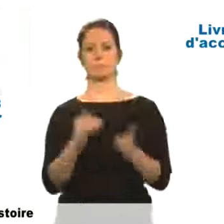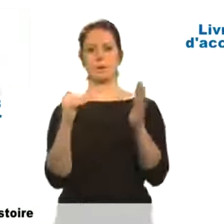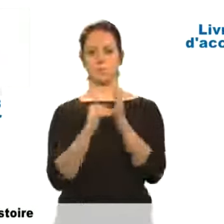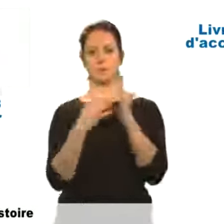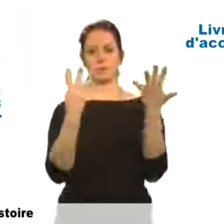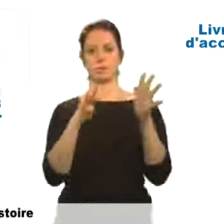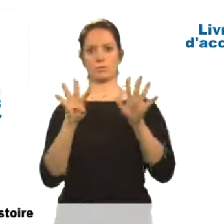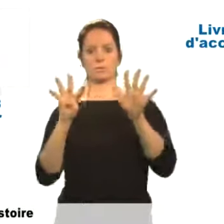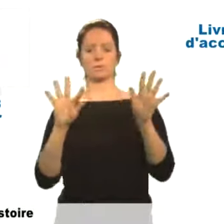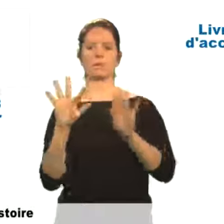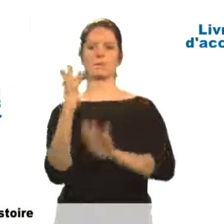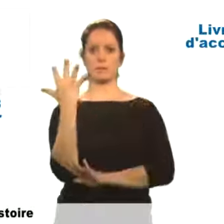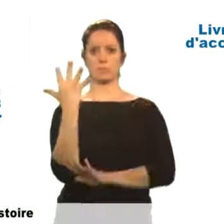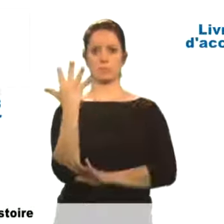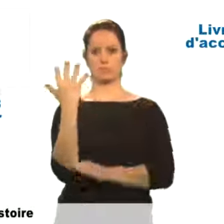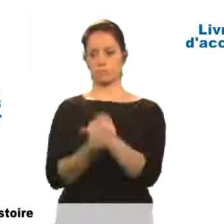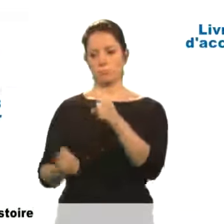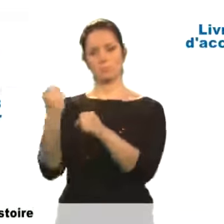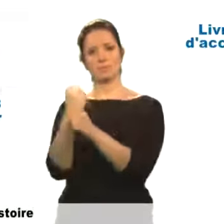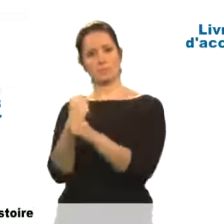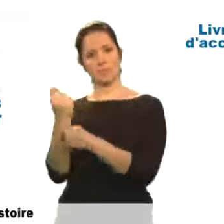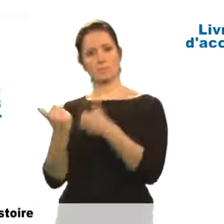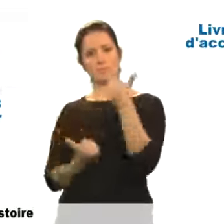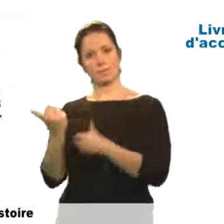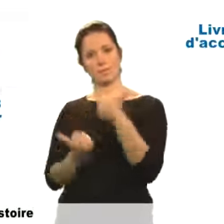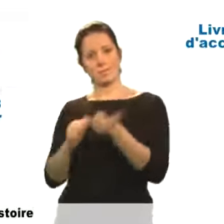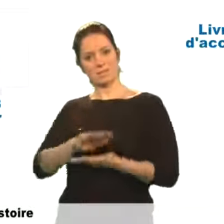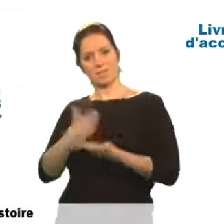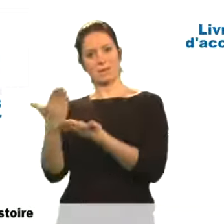1995. Développement des prestations d'aide et d'accompagnement aux courses.